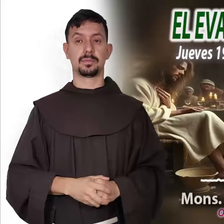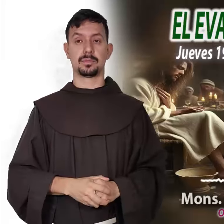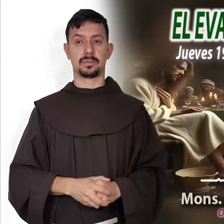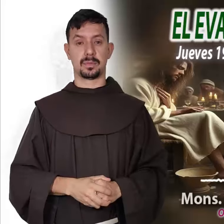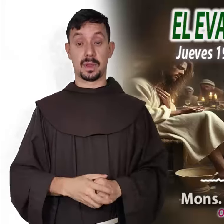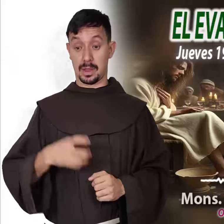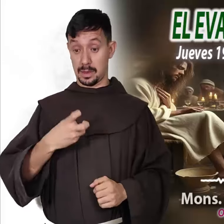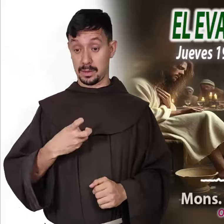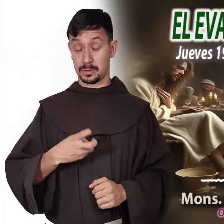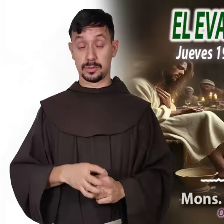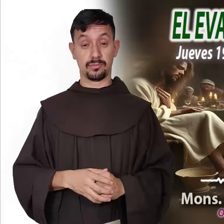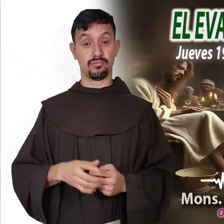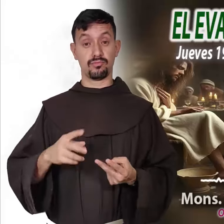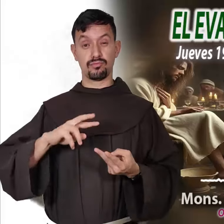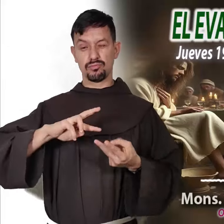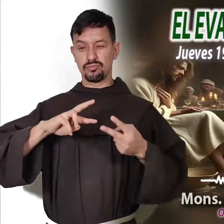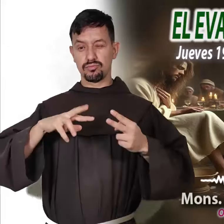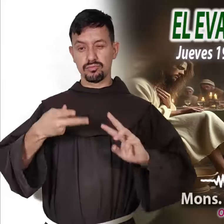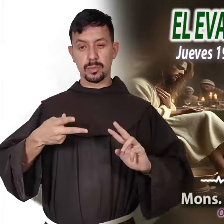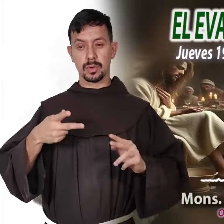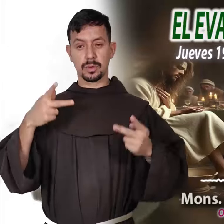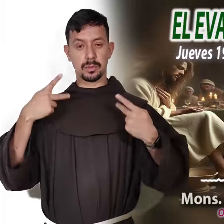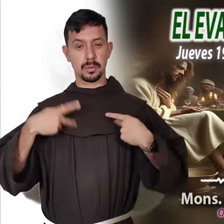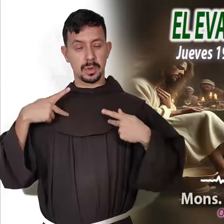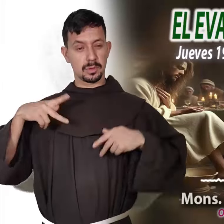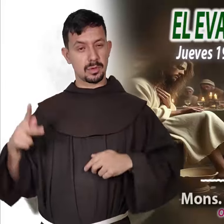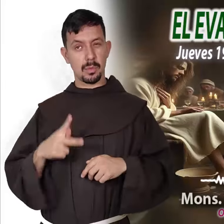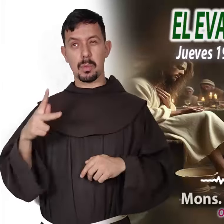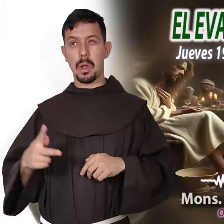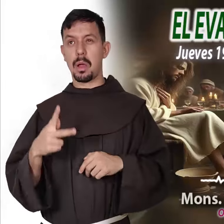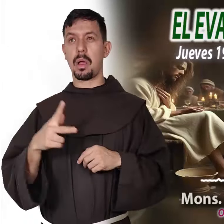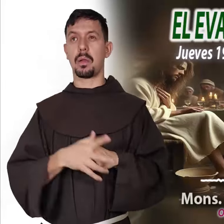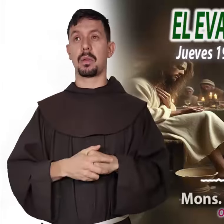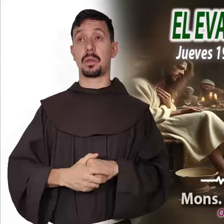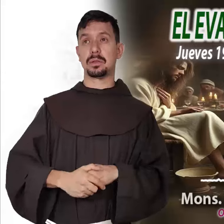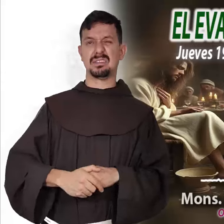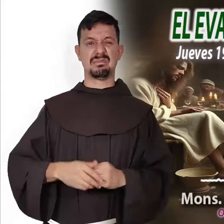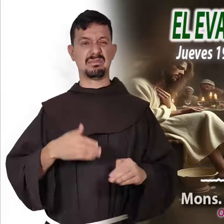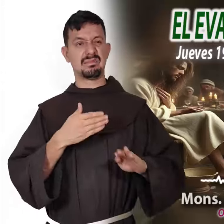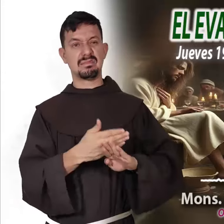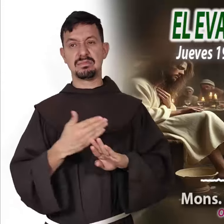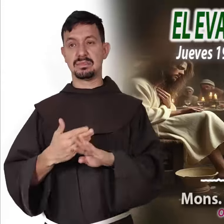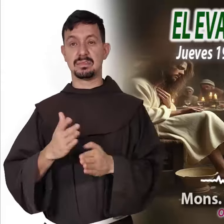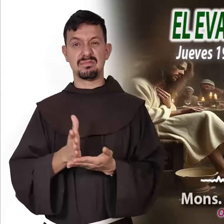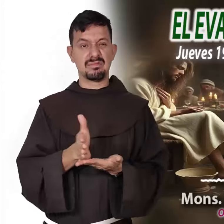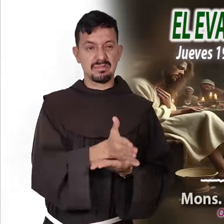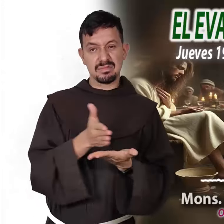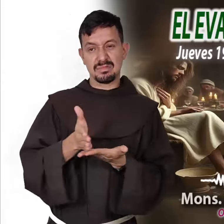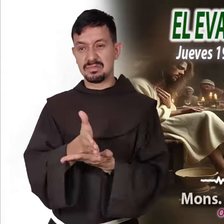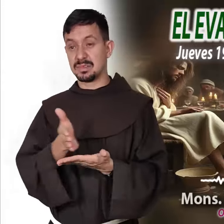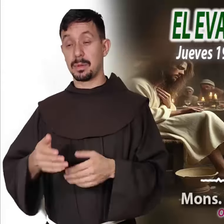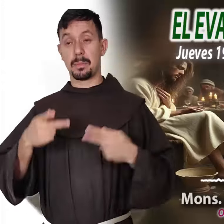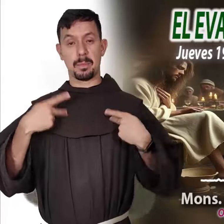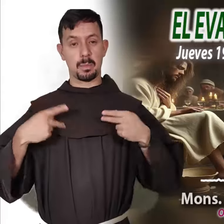pecadores. Esto en contra de un pueblo cuya mentalidad marginaba de forma fortísima y